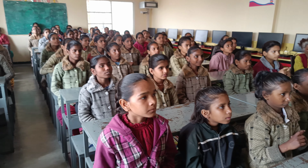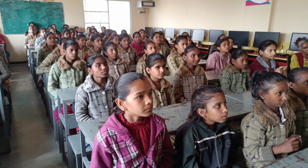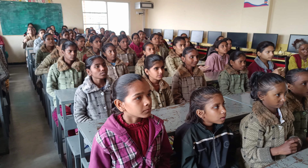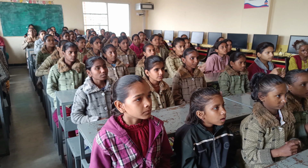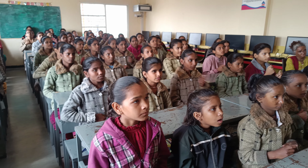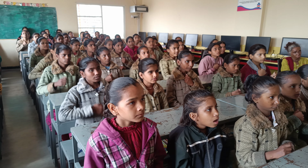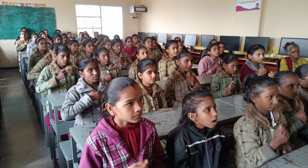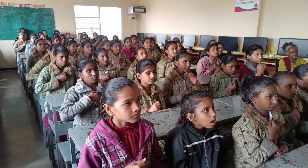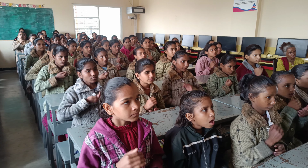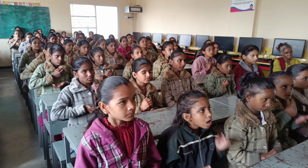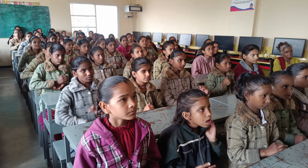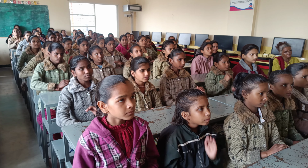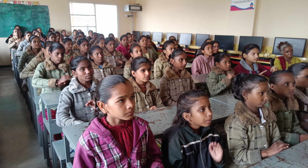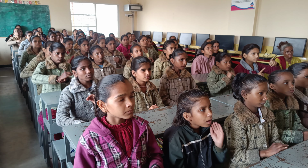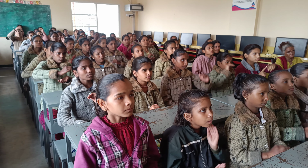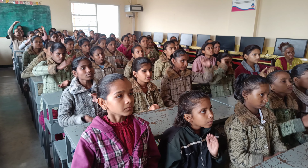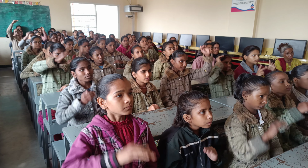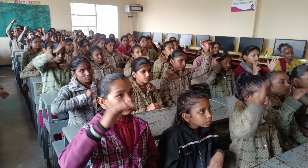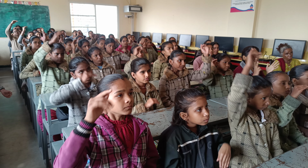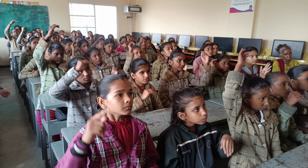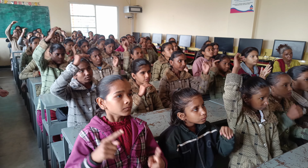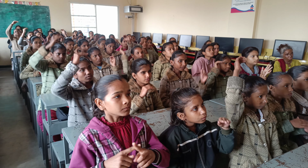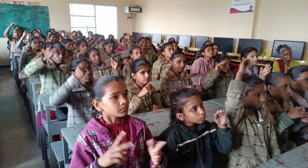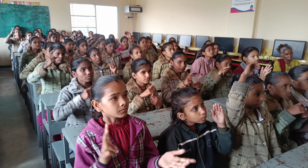मेरा नेटिव प्लेस तमिलनाडु है।